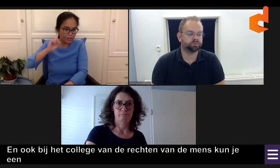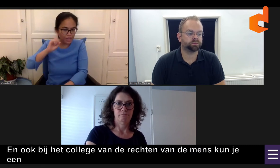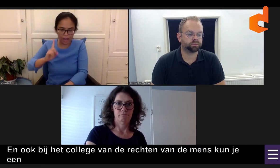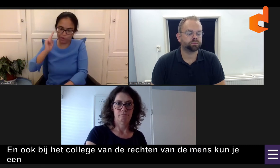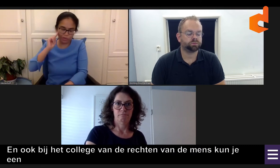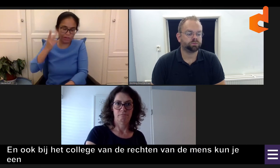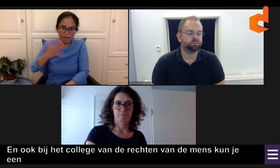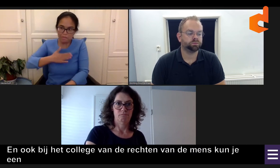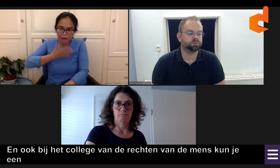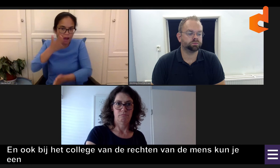je gebarentalig bent.